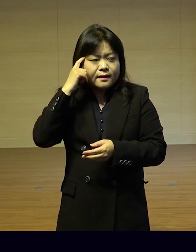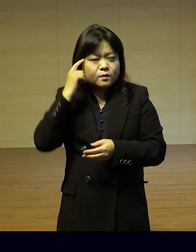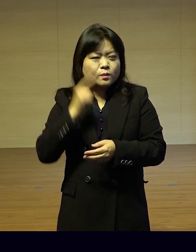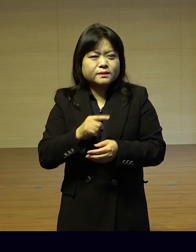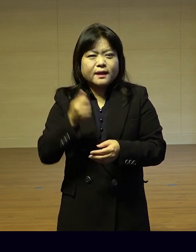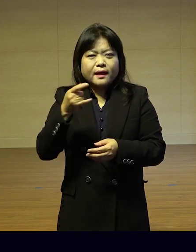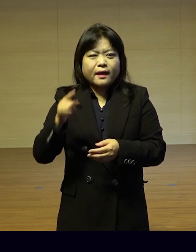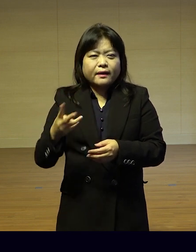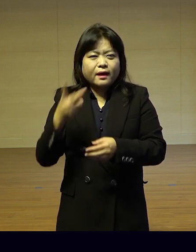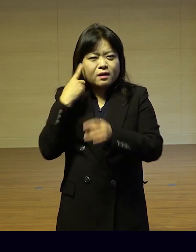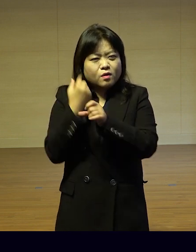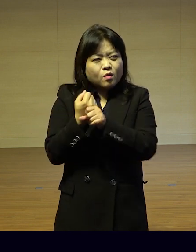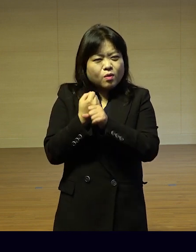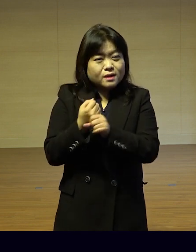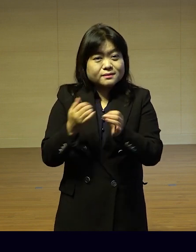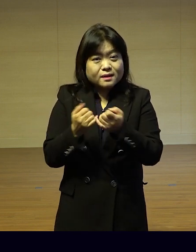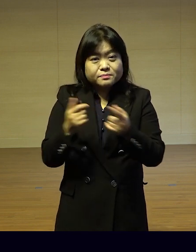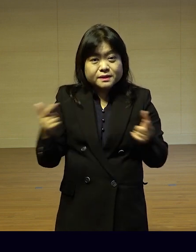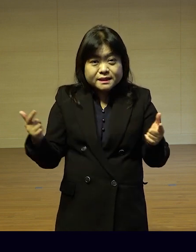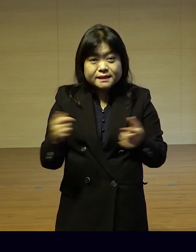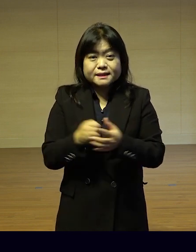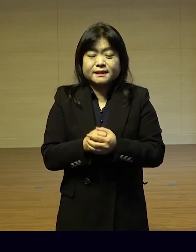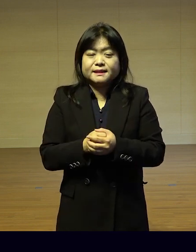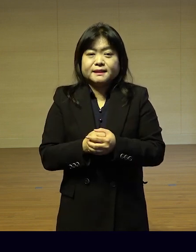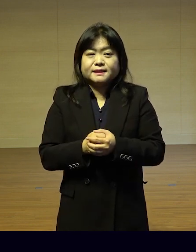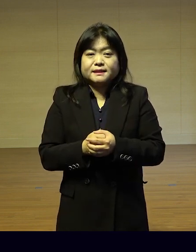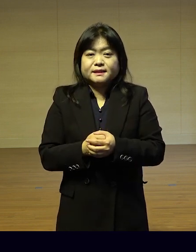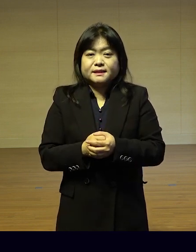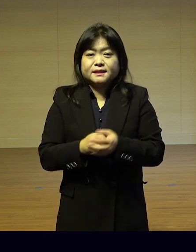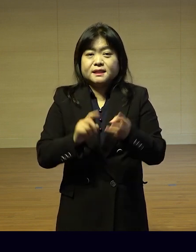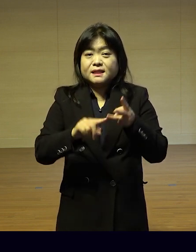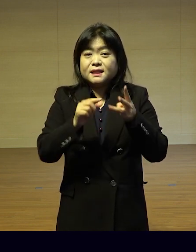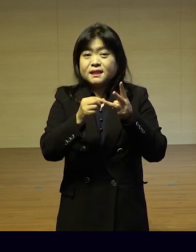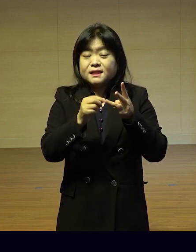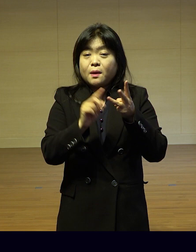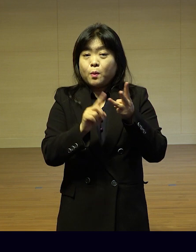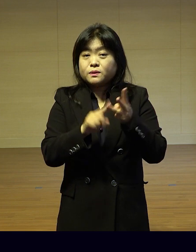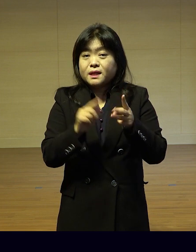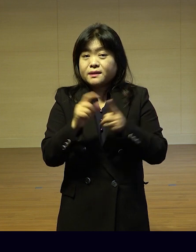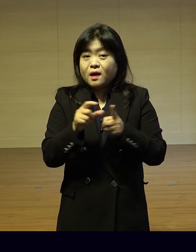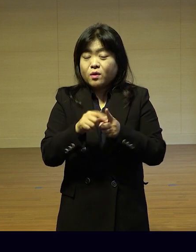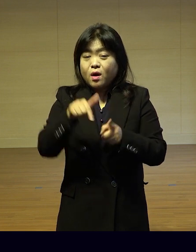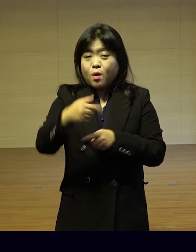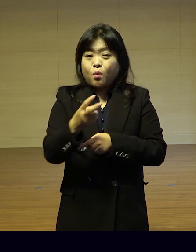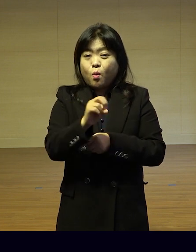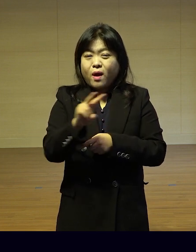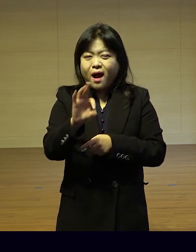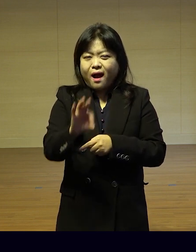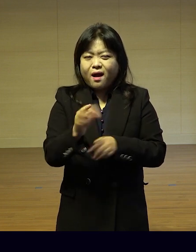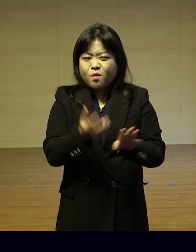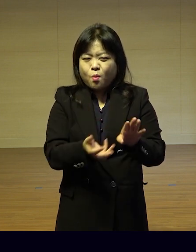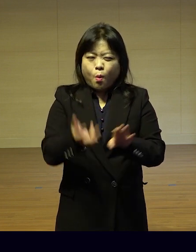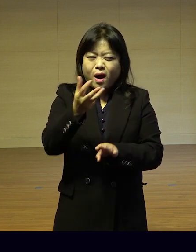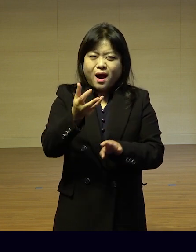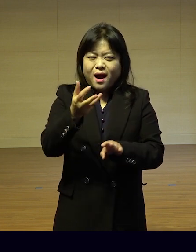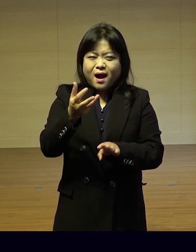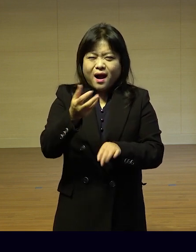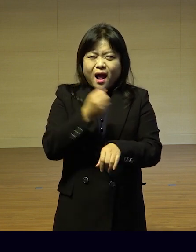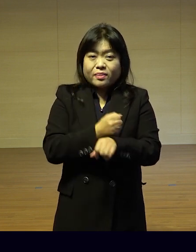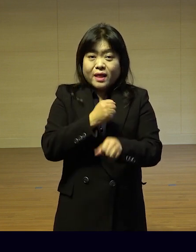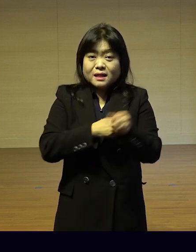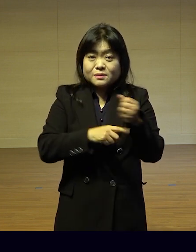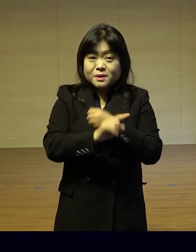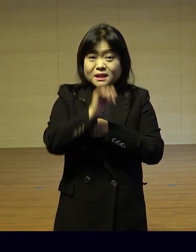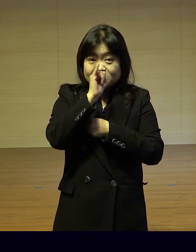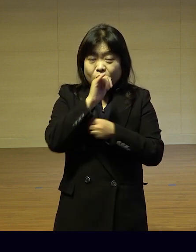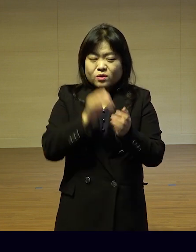헤겔을 연구하는 사상가들이 아우페벤이라는 단어 자체에 고양시킨다는 의미가 있고, 비록 헤겔이